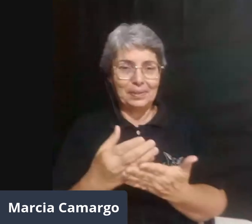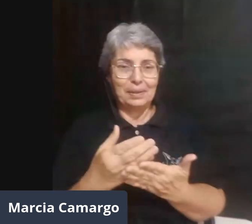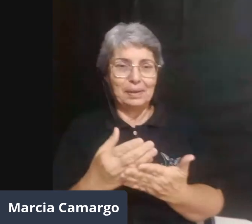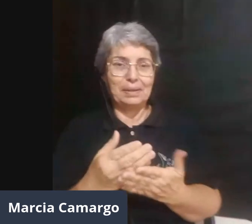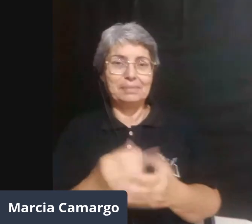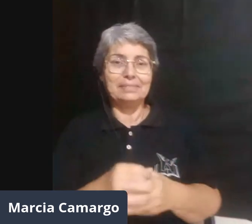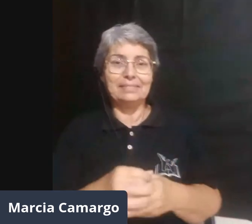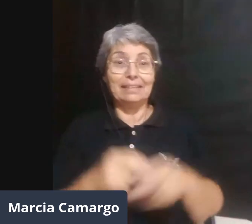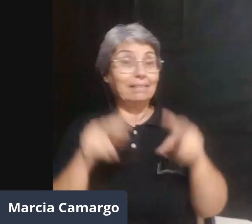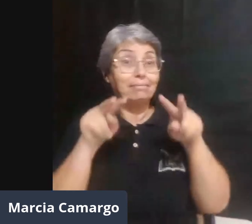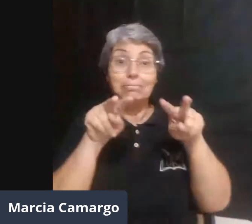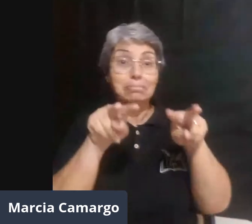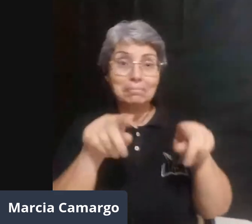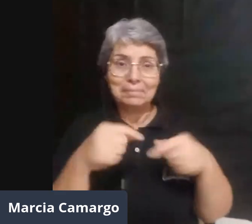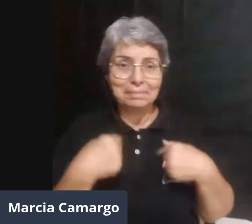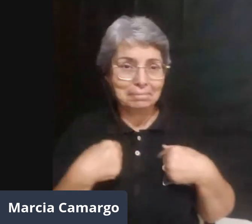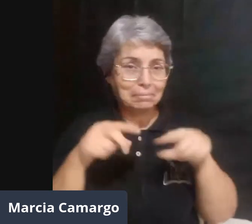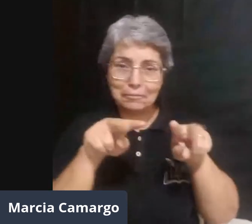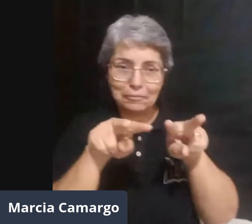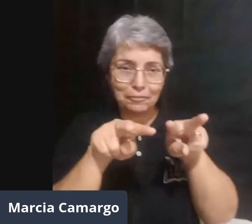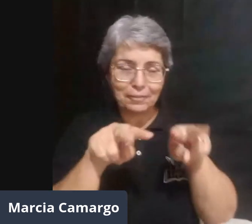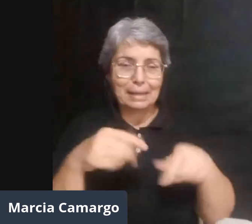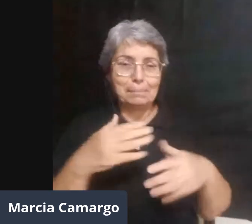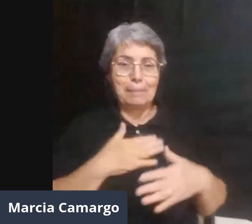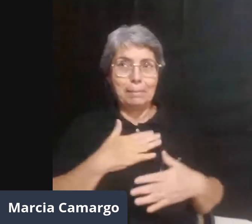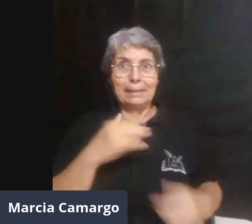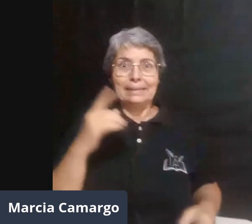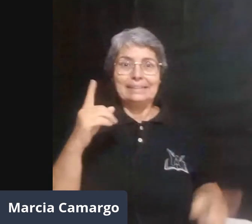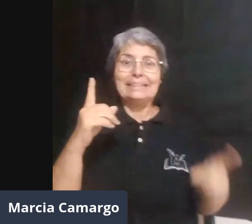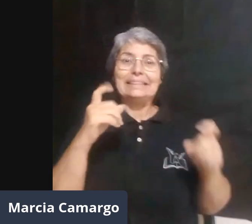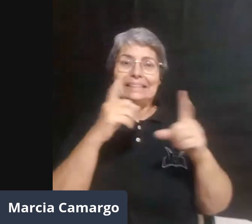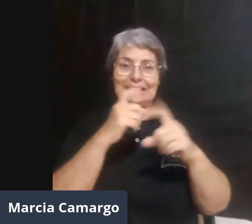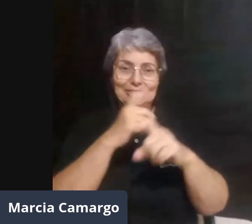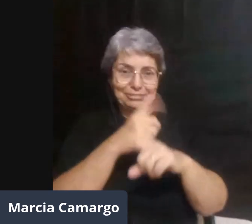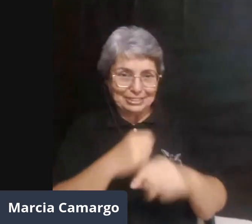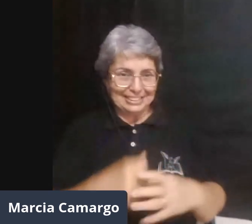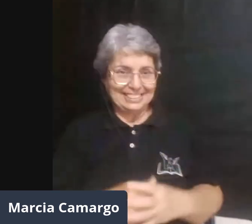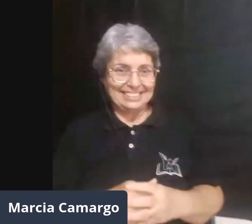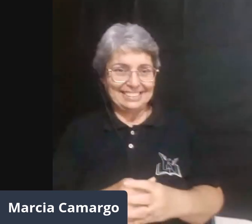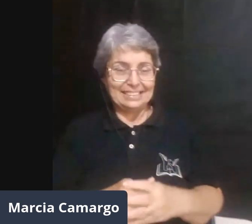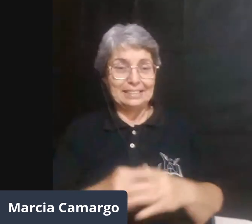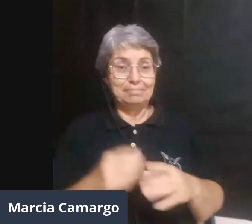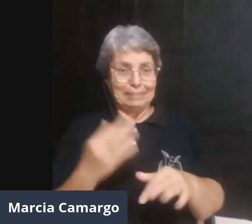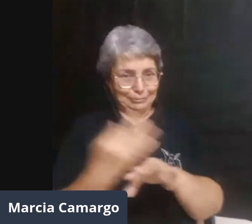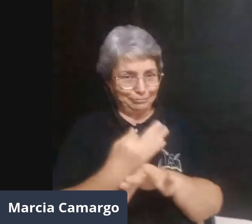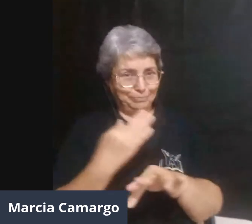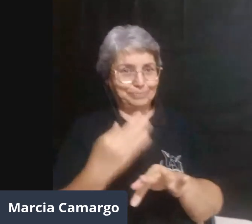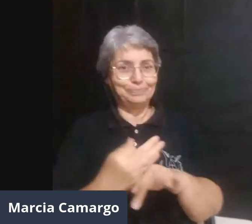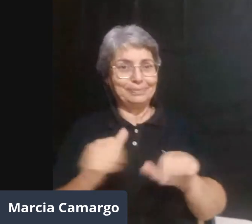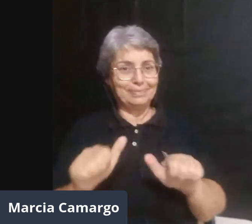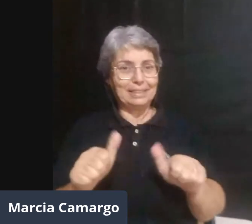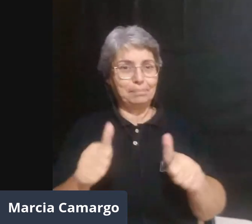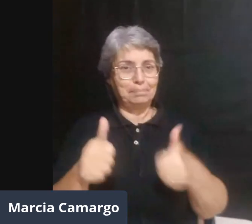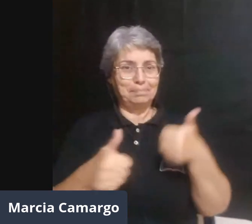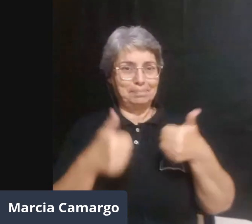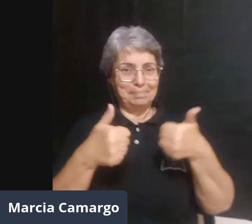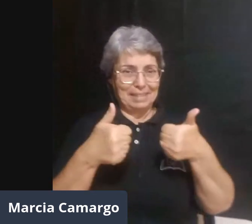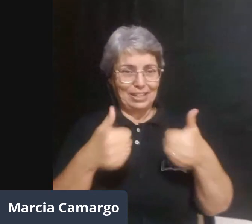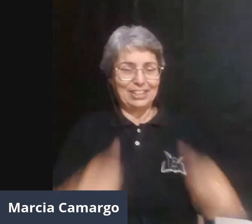rosto de vocês. Isso é uma coisa bastante difícil para mim, mas eu vou fazer o meu melhor.